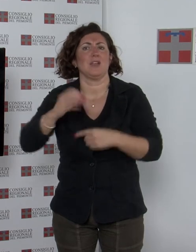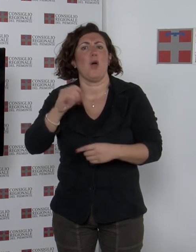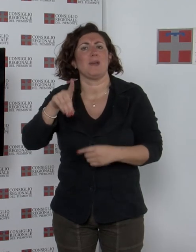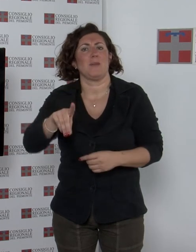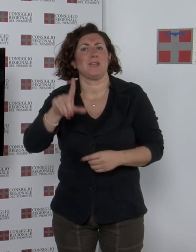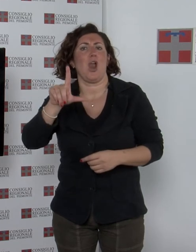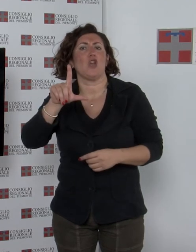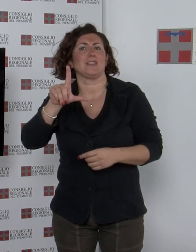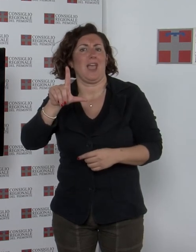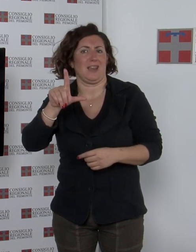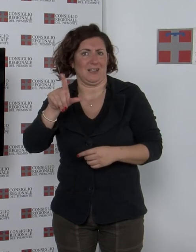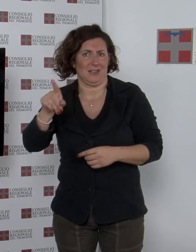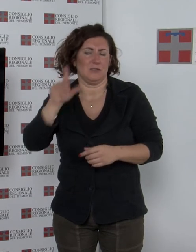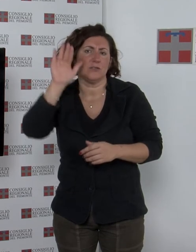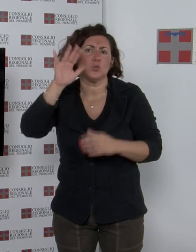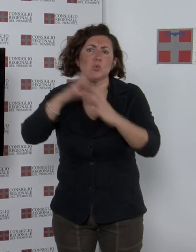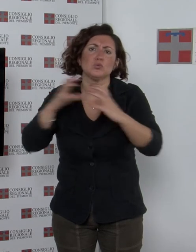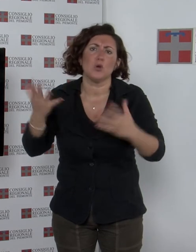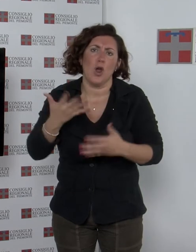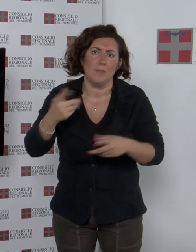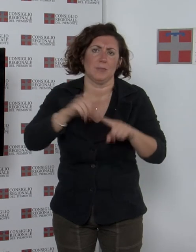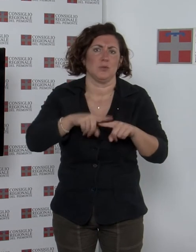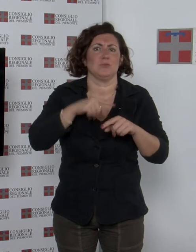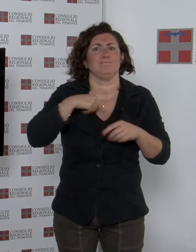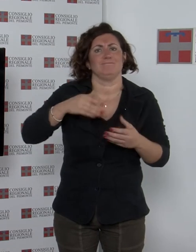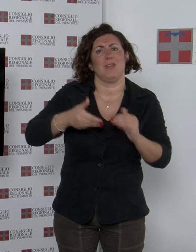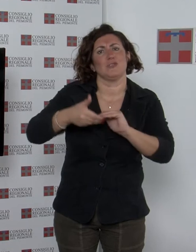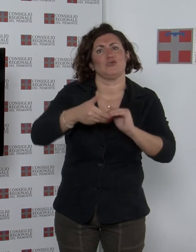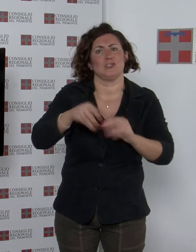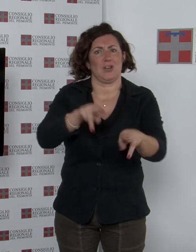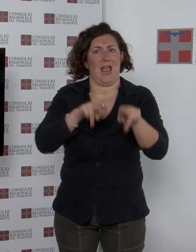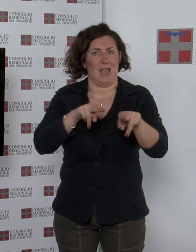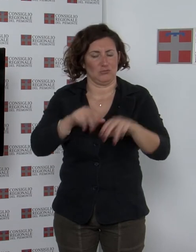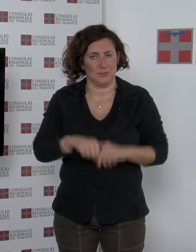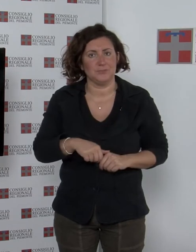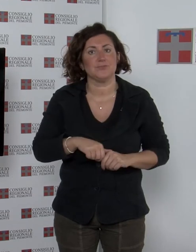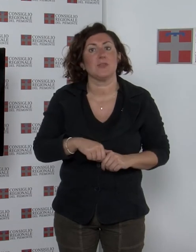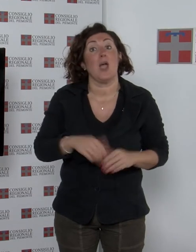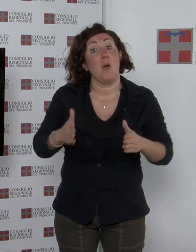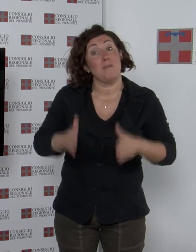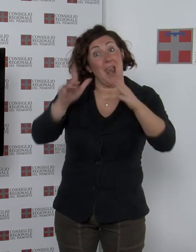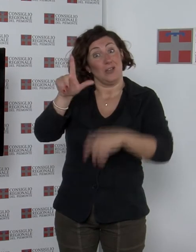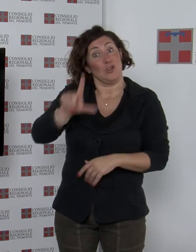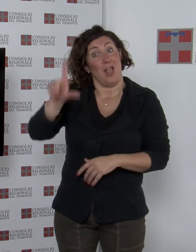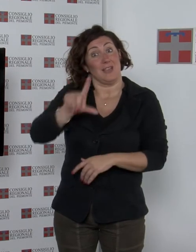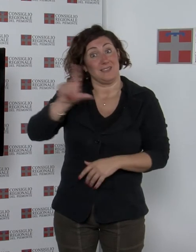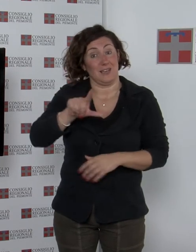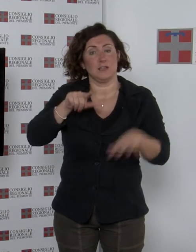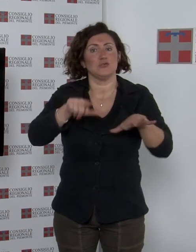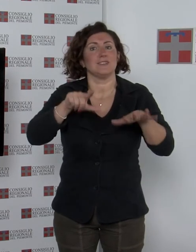della struttura nuove deleghe al Corecom a Palazzo Lascaris il 17 settembre i presidenti dell'autorità per le garanzie